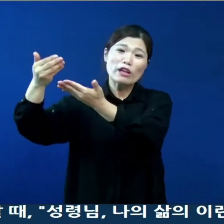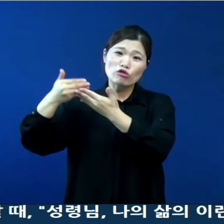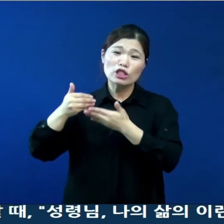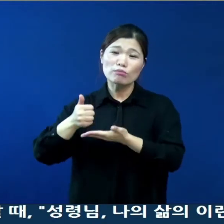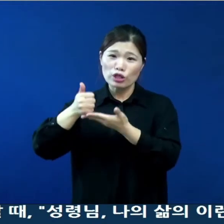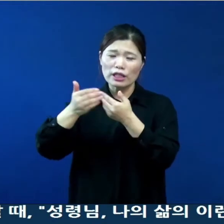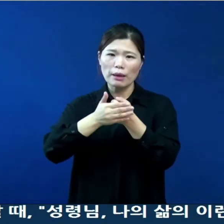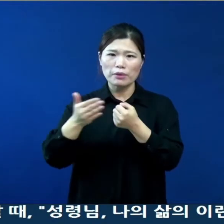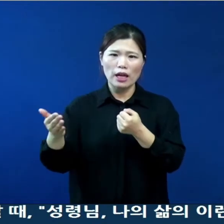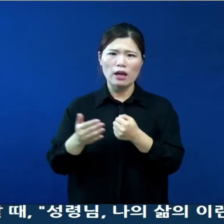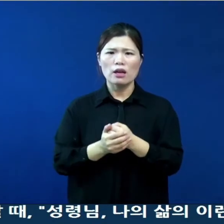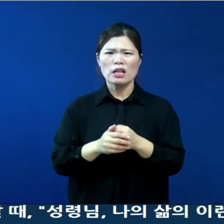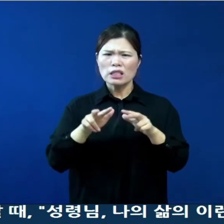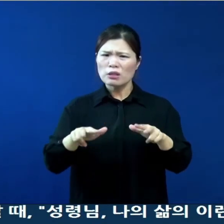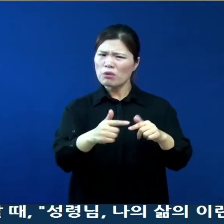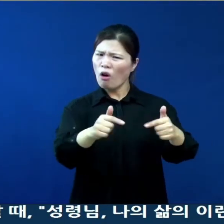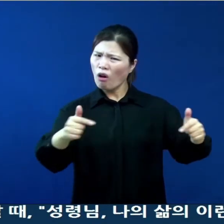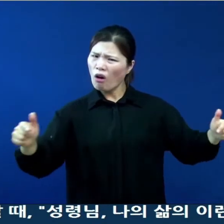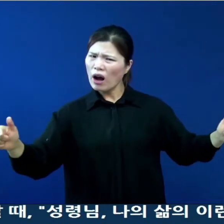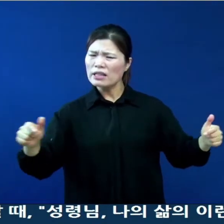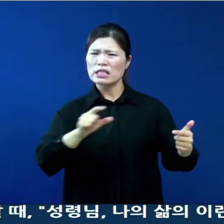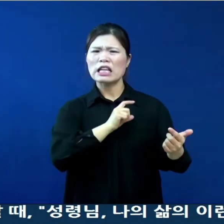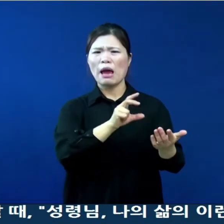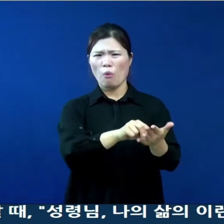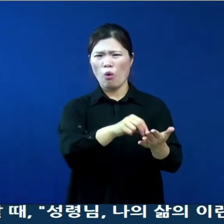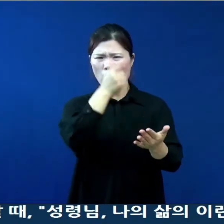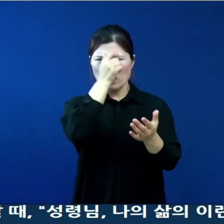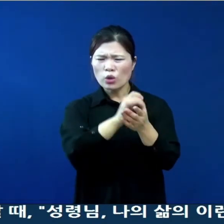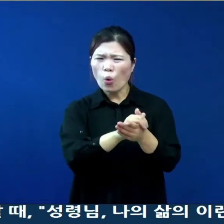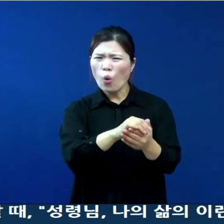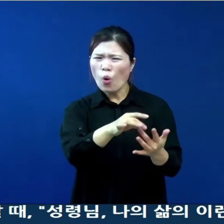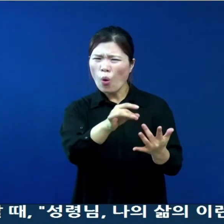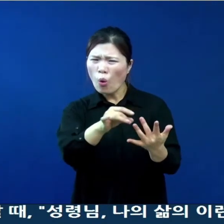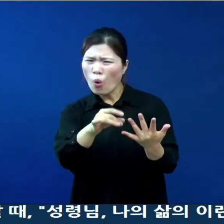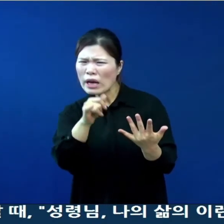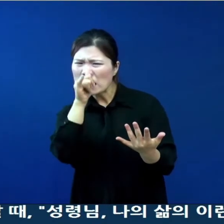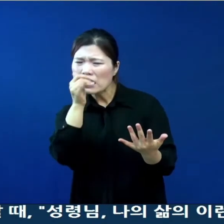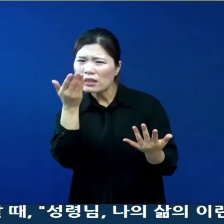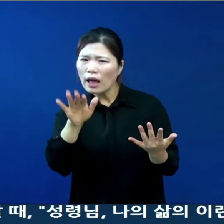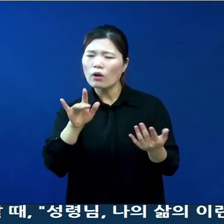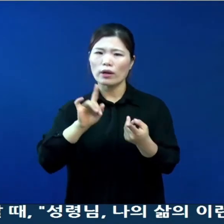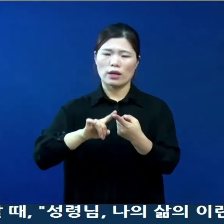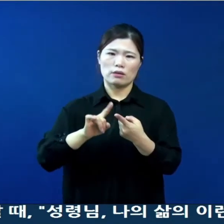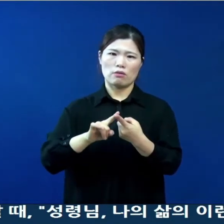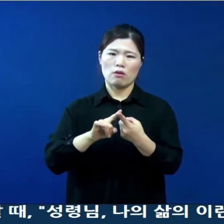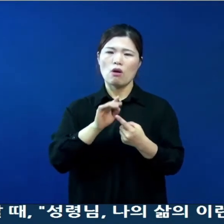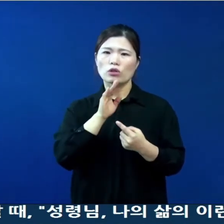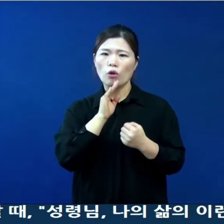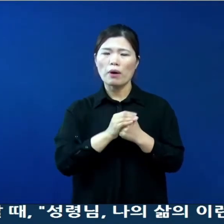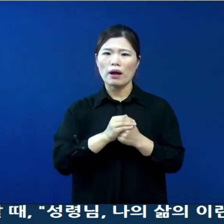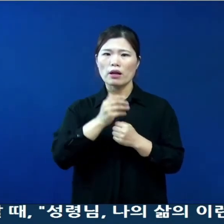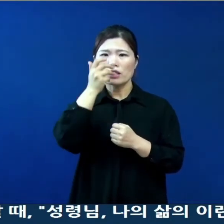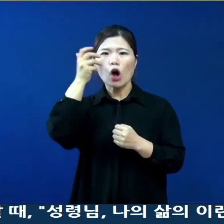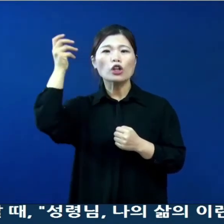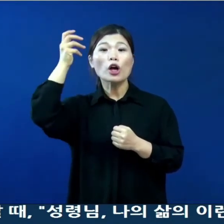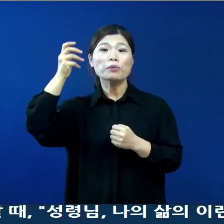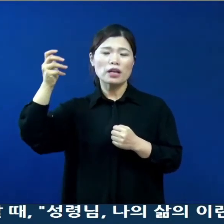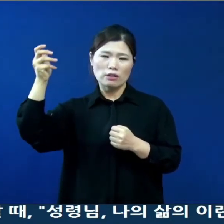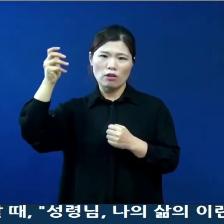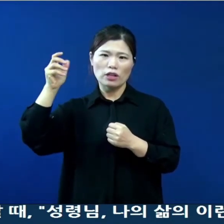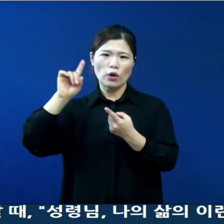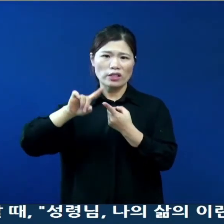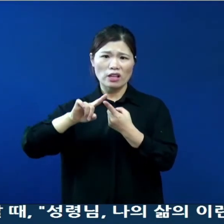때로는 이런 기도 제목을 들고 기도하려고 그 자리에 앉았는데 막상 기도하다 보면 성령께서 이런 기도, 다른 기도